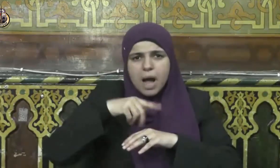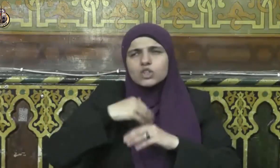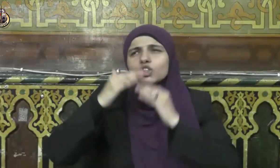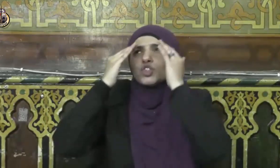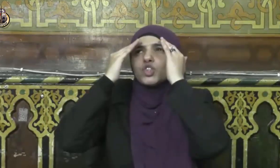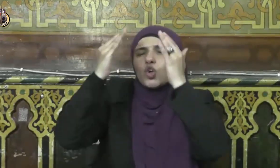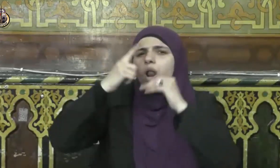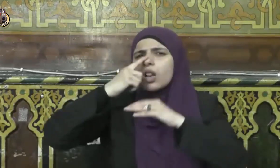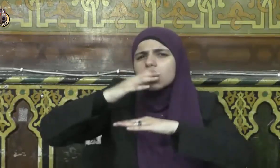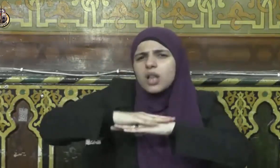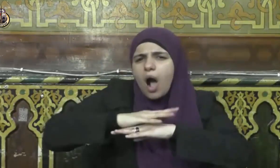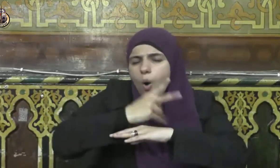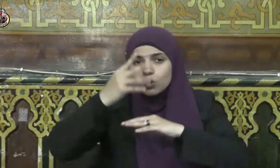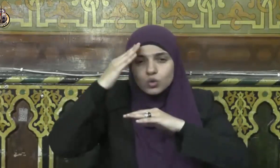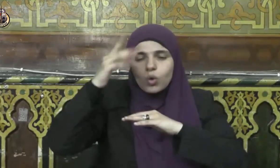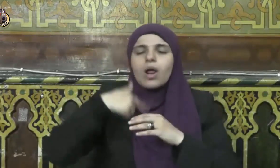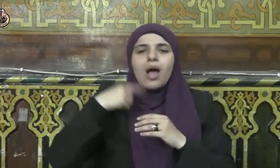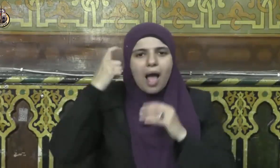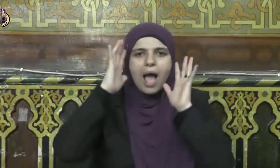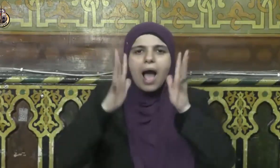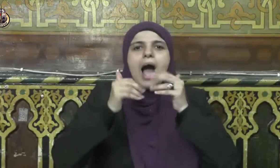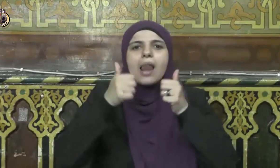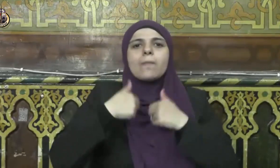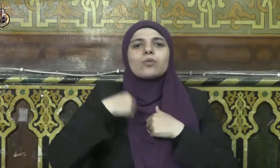وفقني إلى شكر الطاعة علمت أن